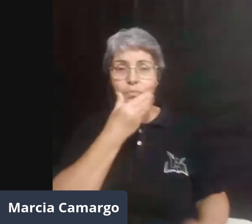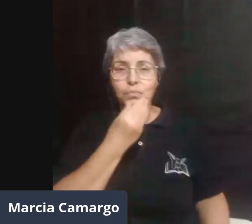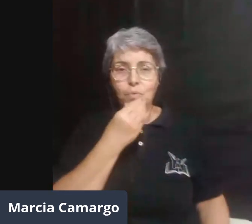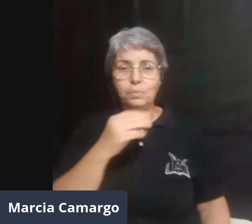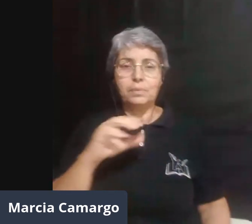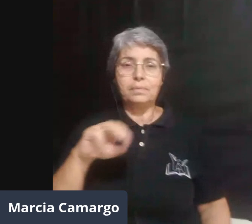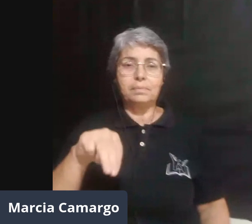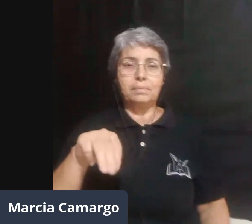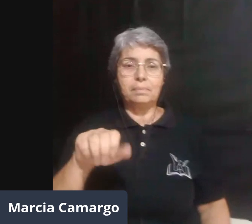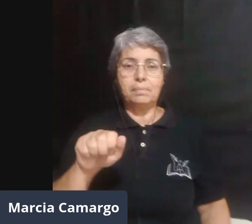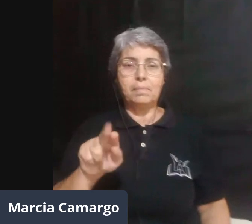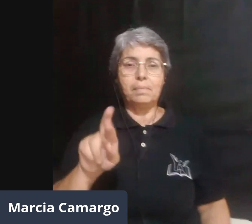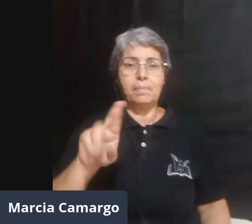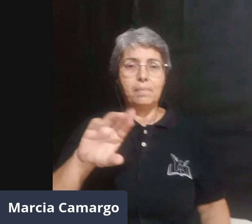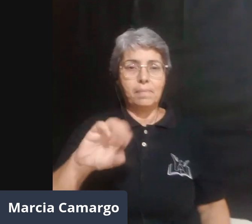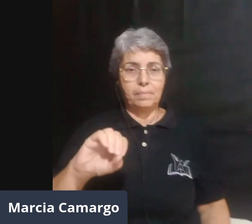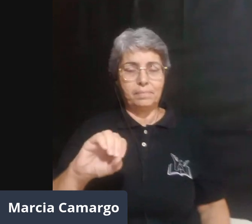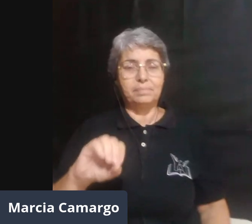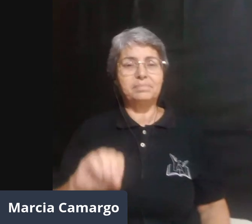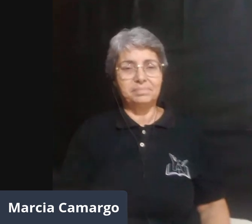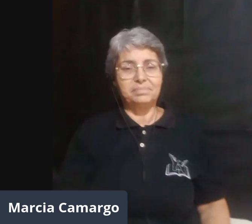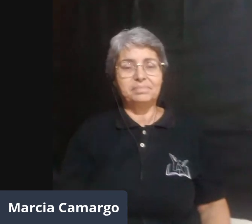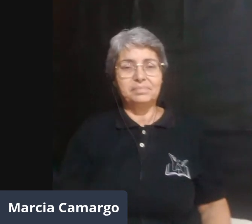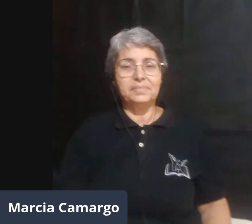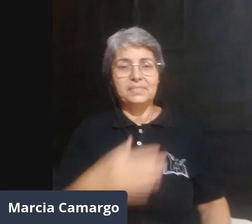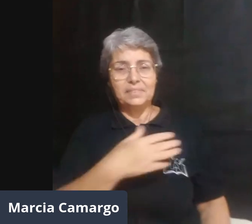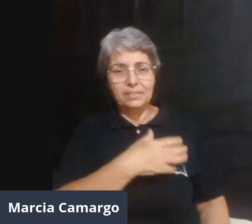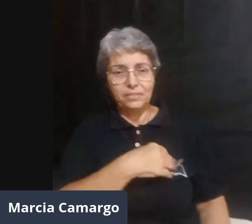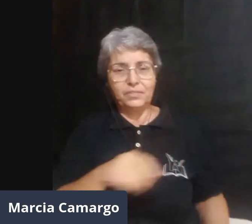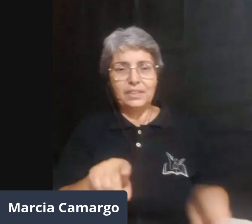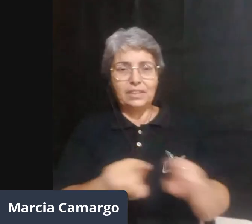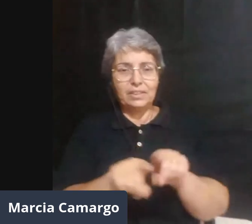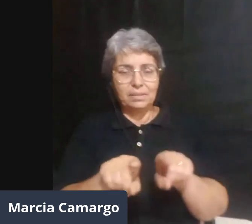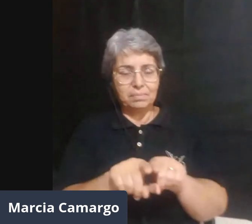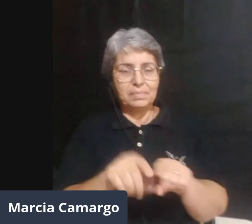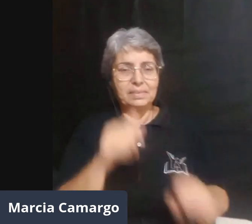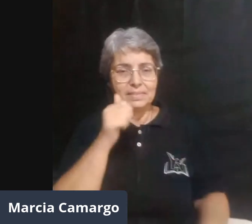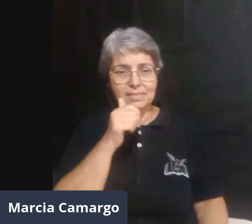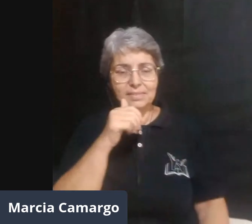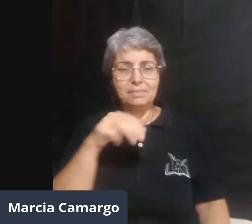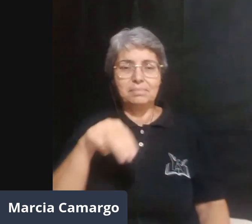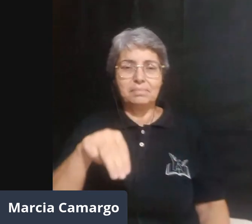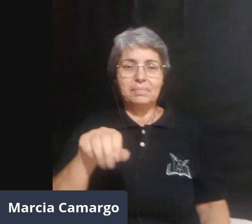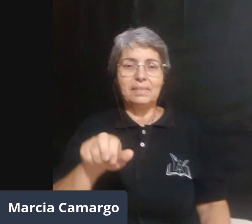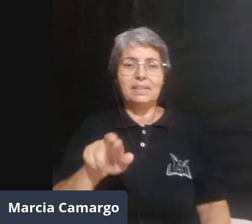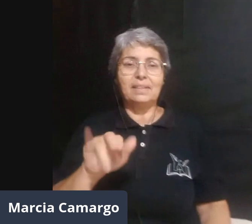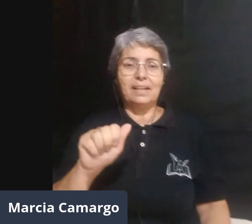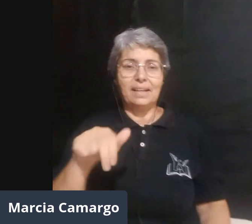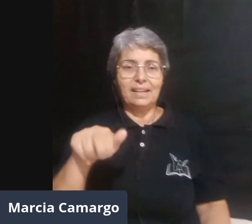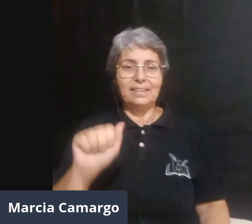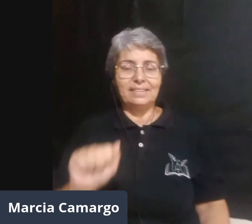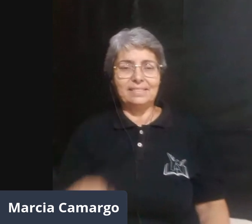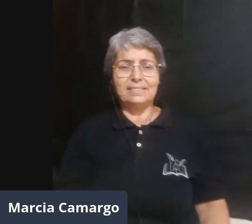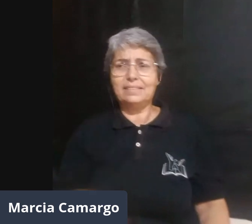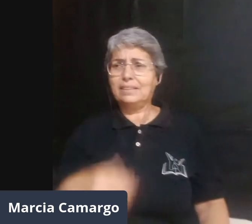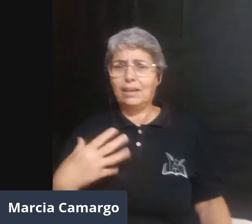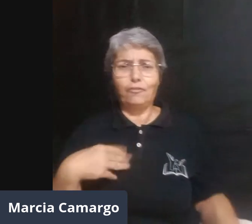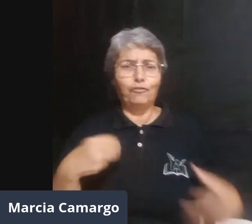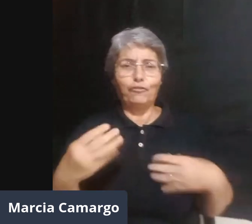Mariana Carnassali. Tem também muitos outros filhos e netos espirituais, todos muito queridos.